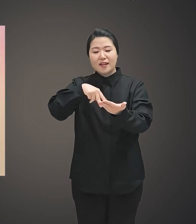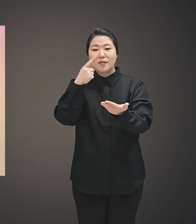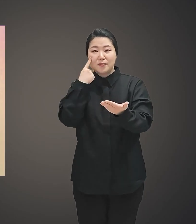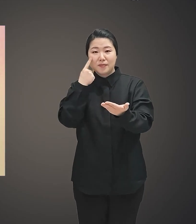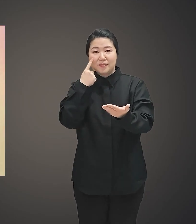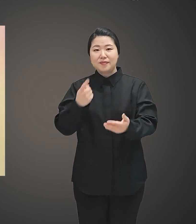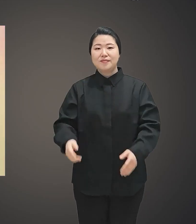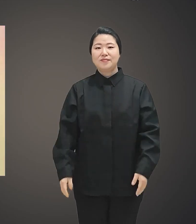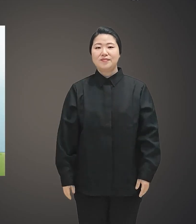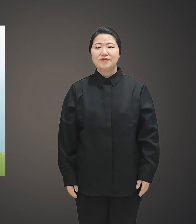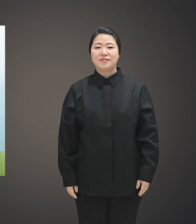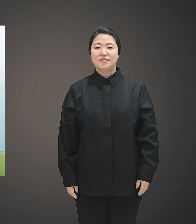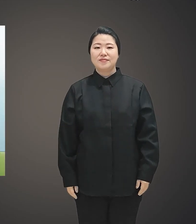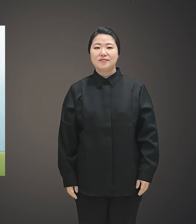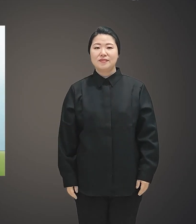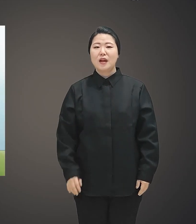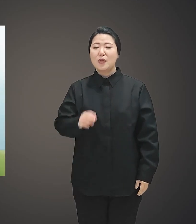읽어봅시다.